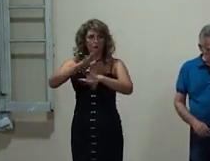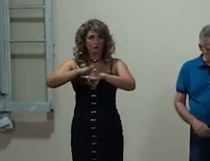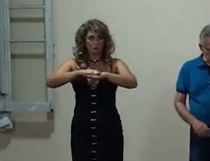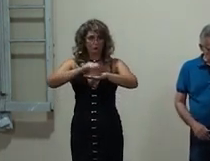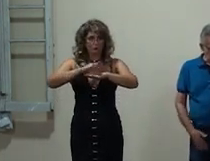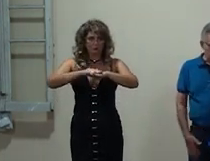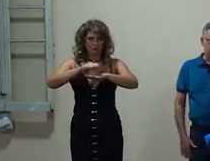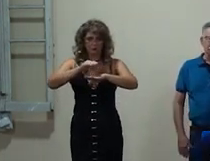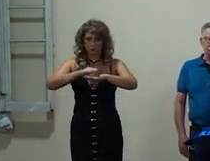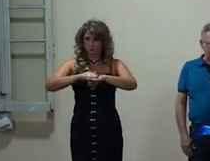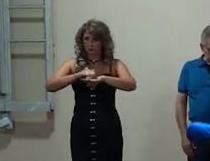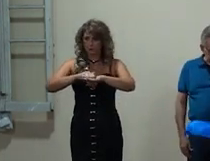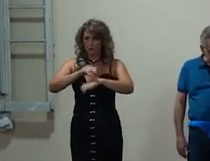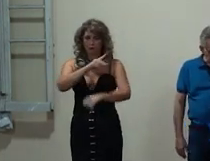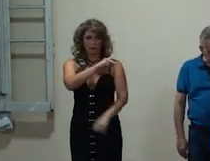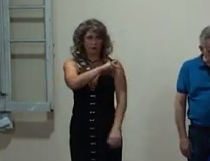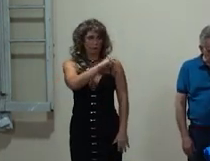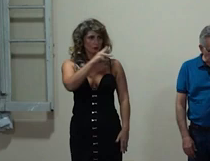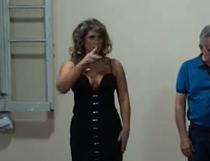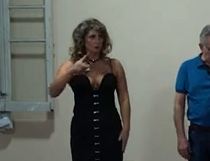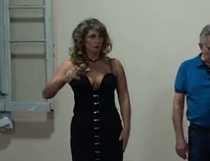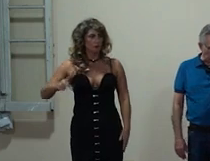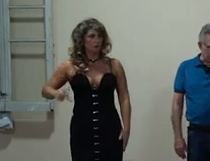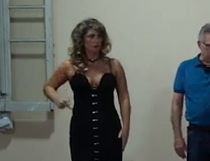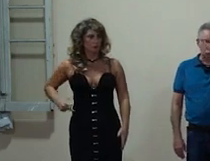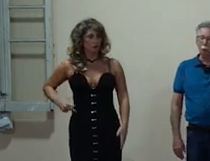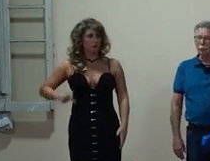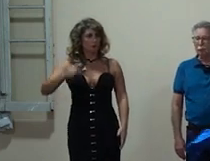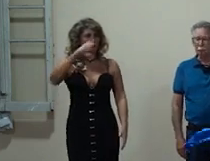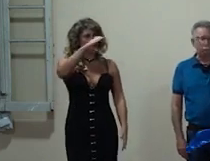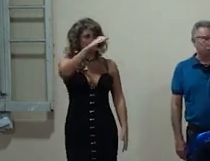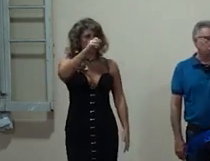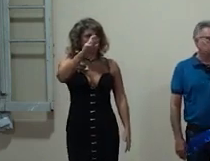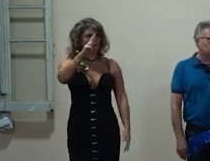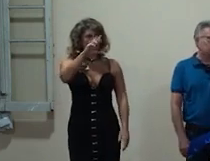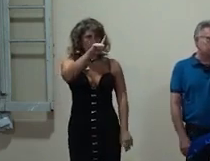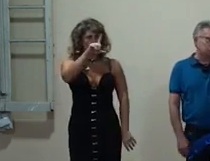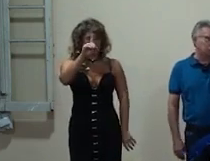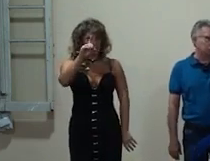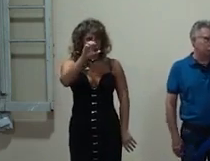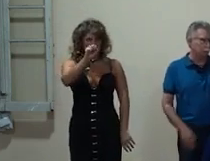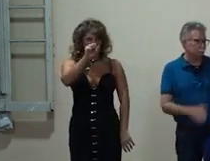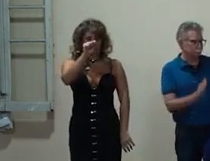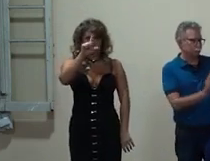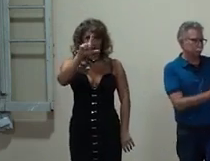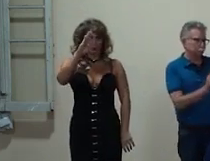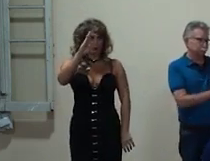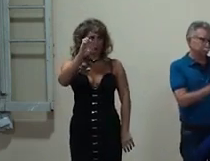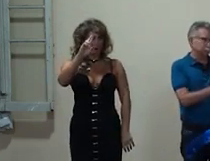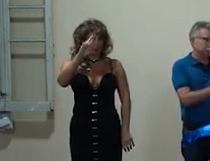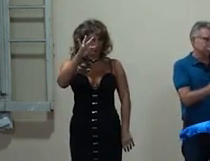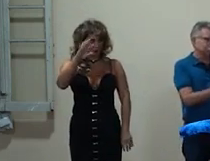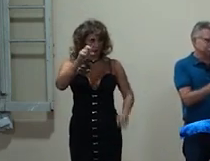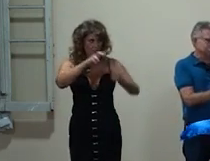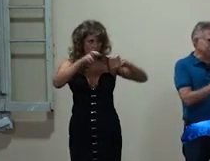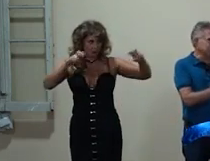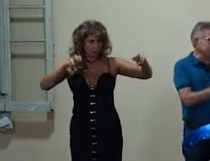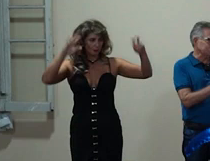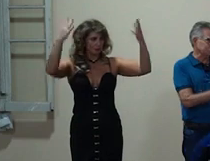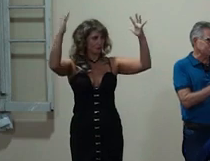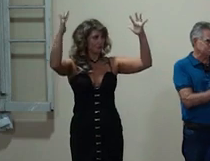chamando o presidente Carlos Alberto de Almeida para compor a mesa. Por favor.